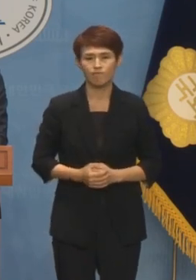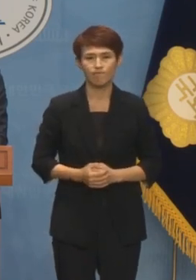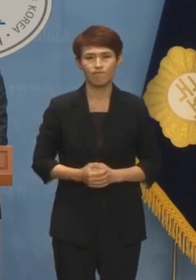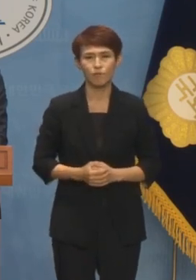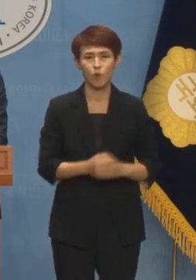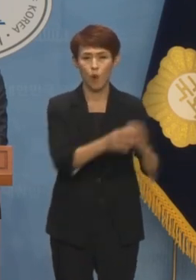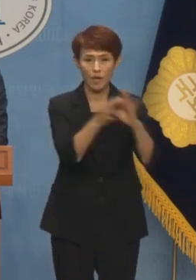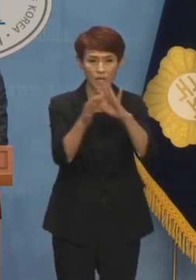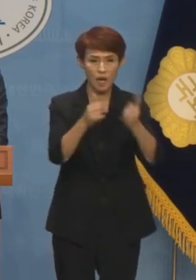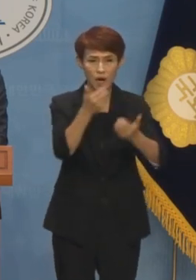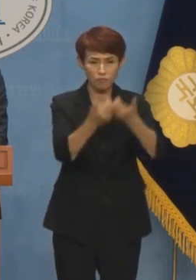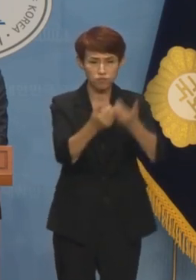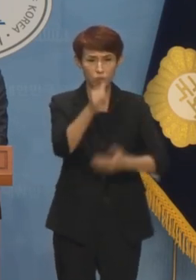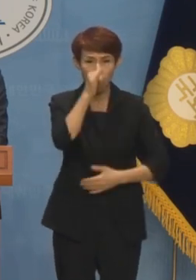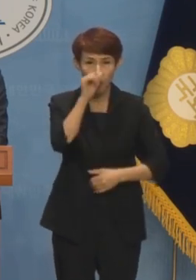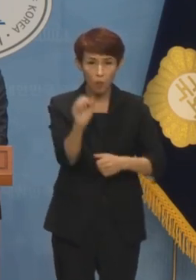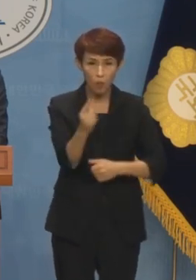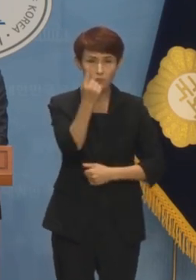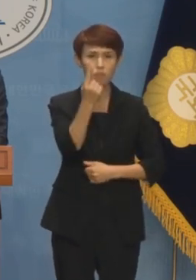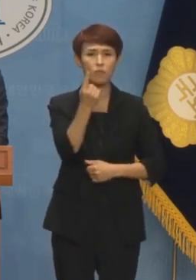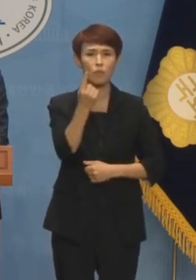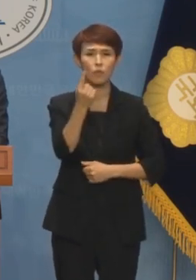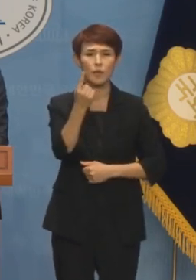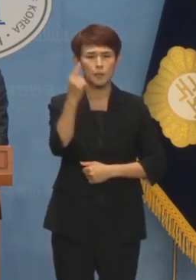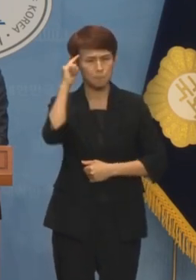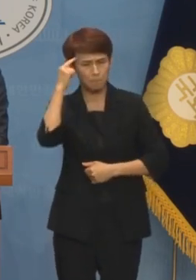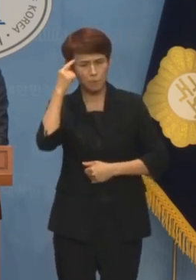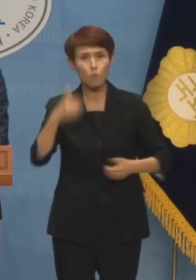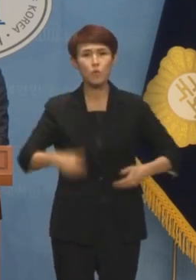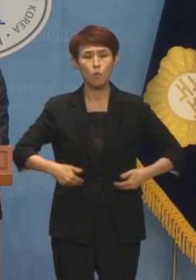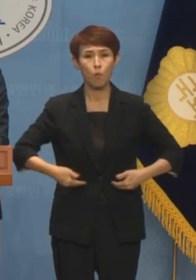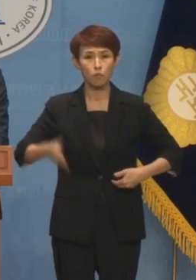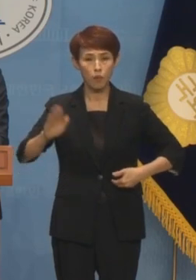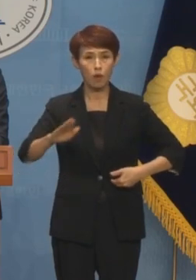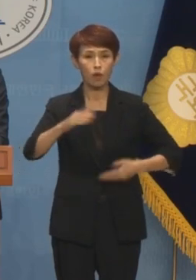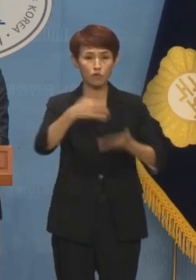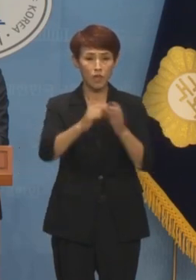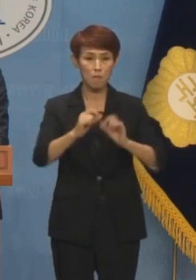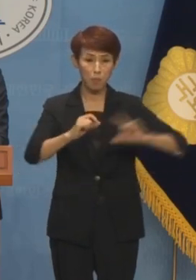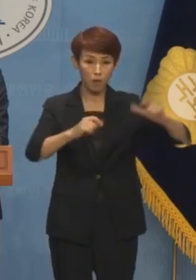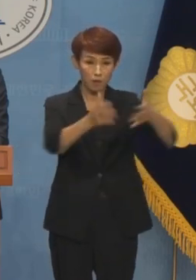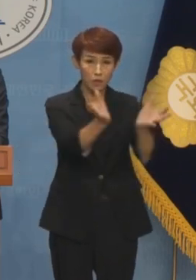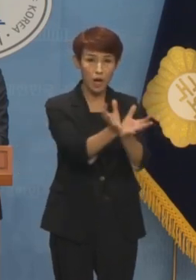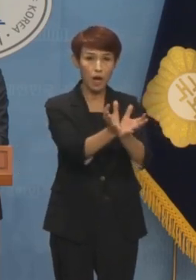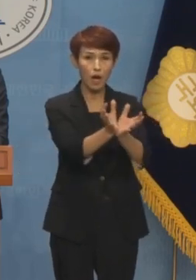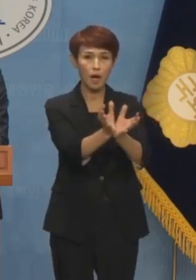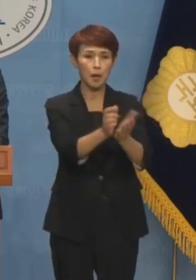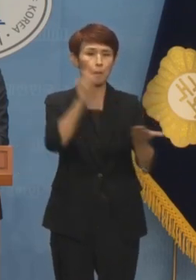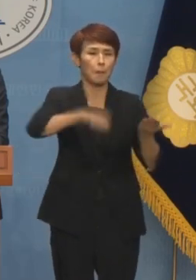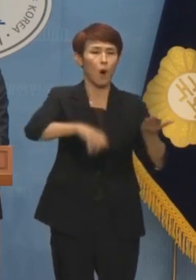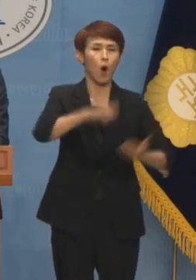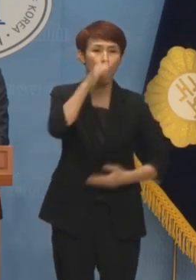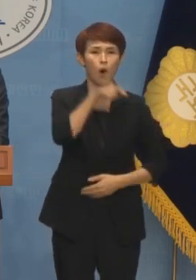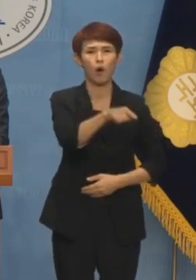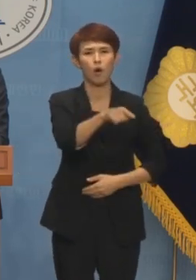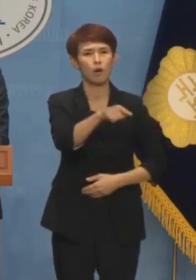이해관계자 간의 대립으로 수기가 필요한 법안을 다수당이 일방적으로